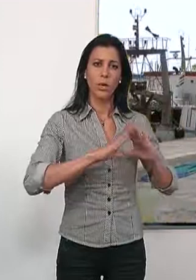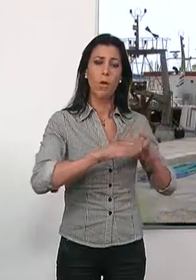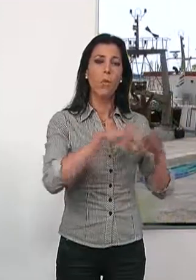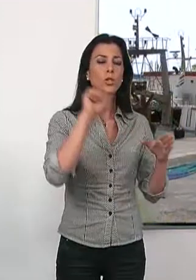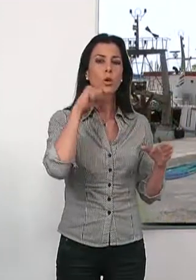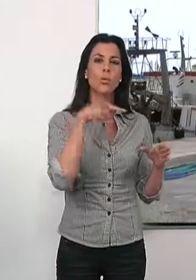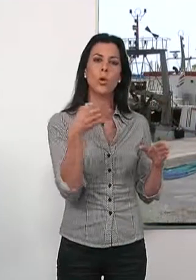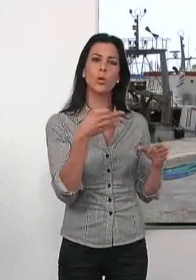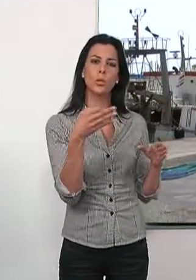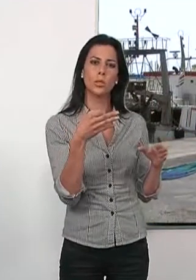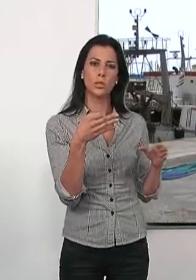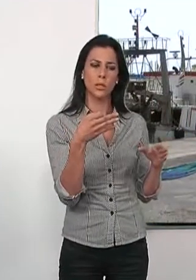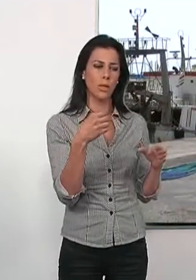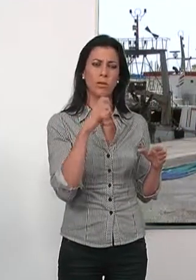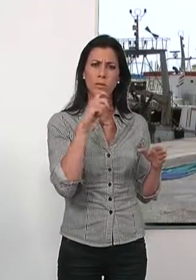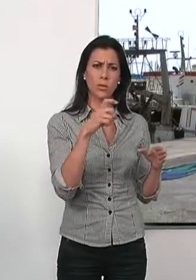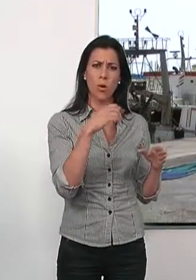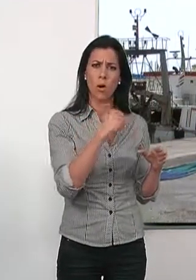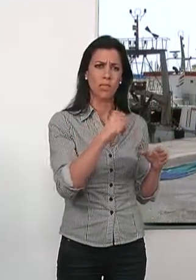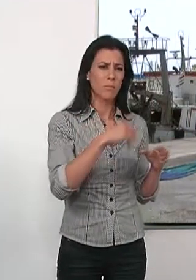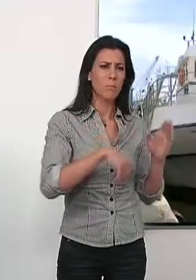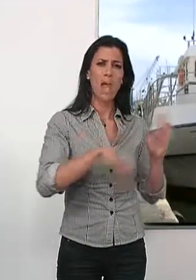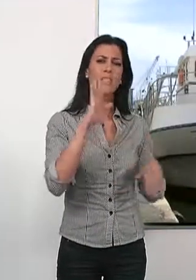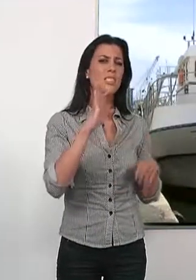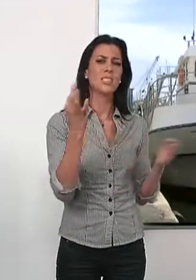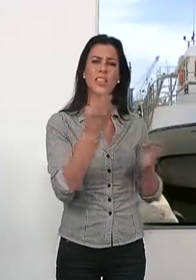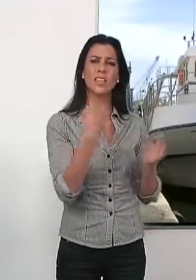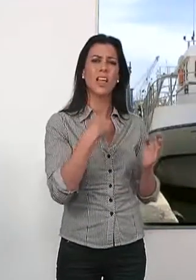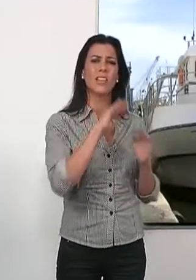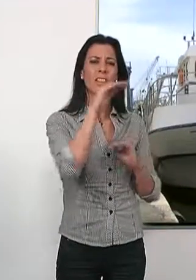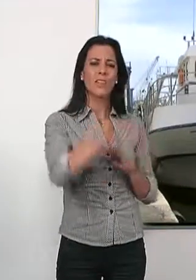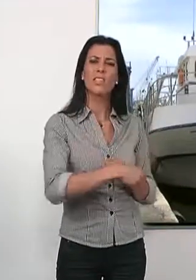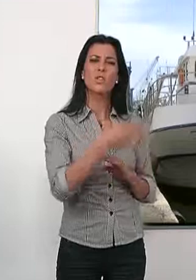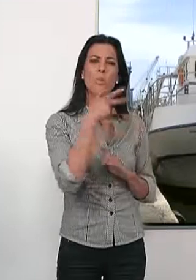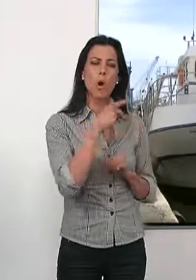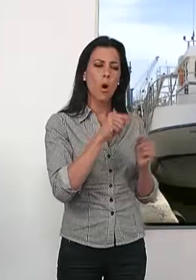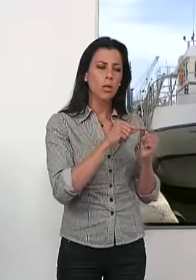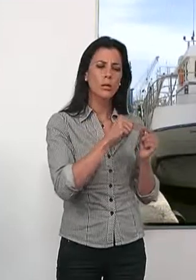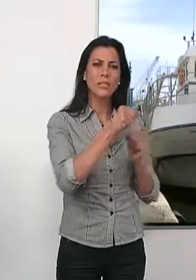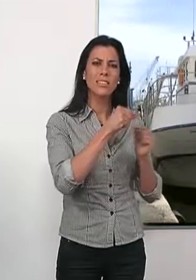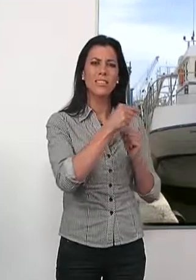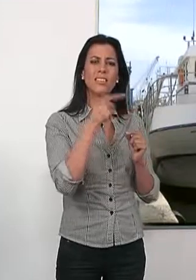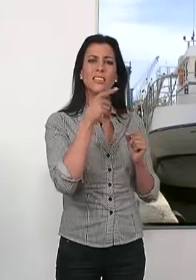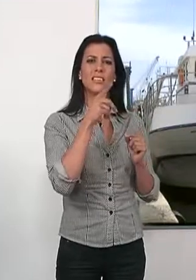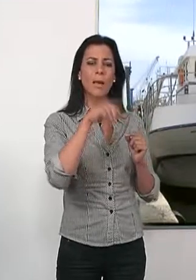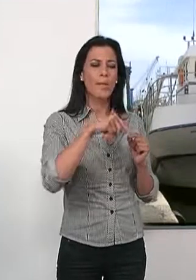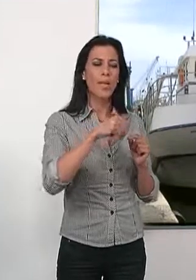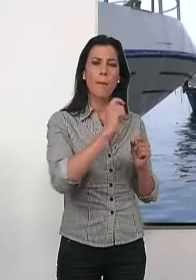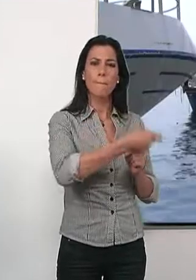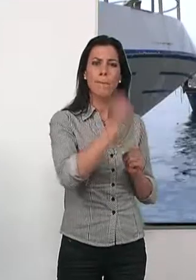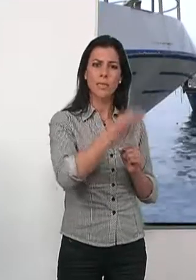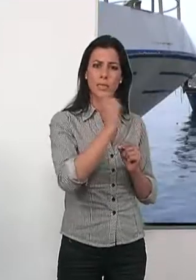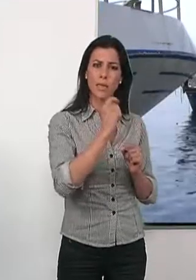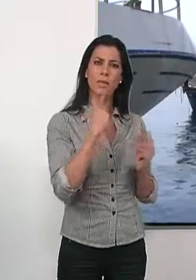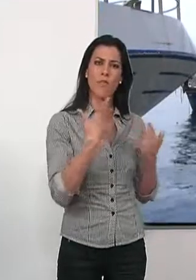el puerto de registra el mayor descenso de las dársenas de la península en cuanto a